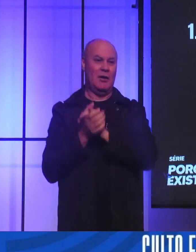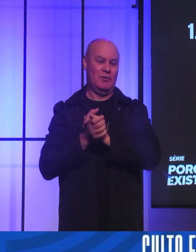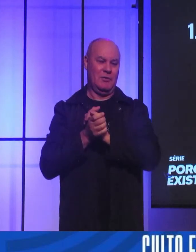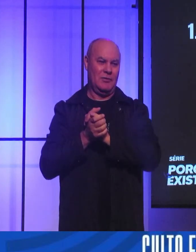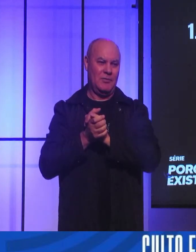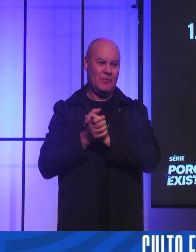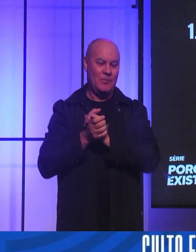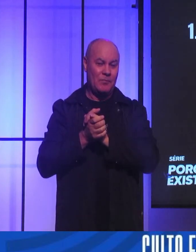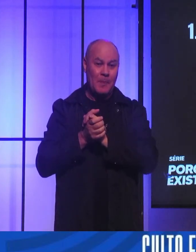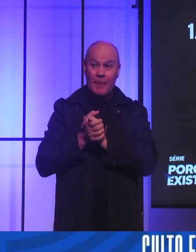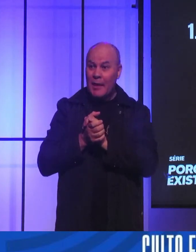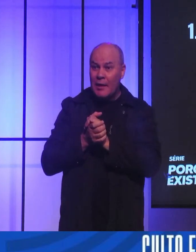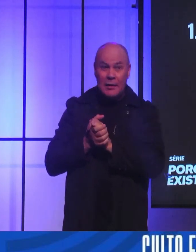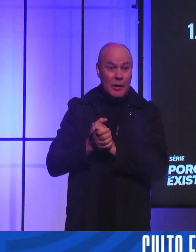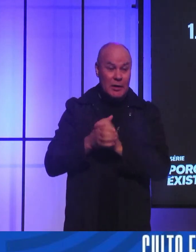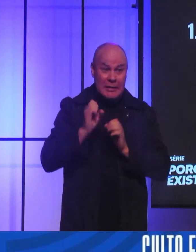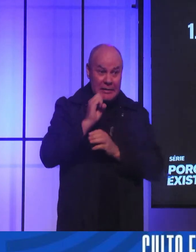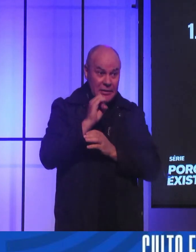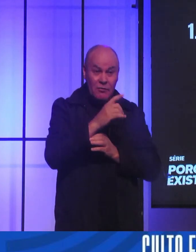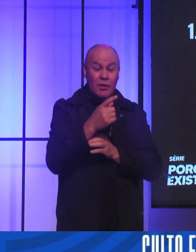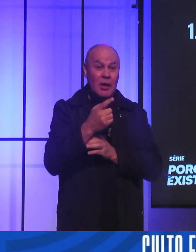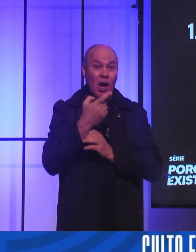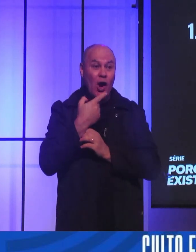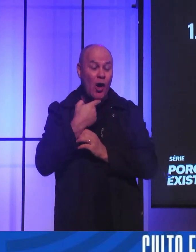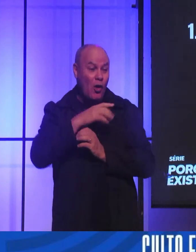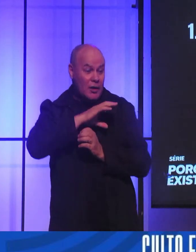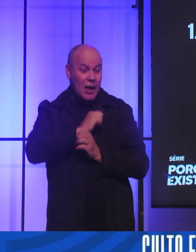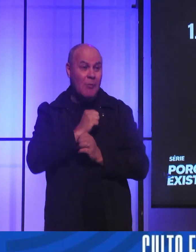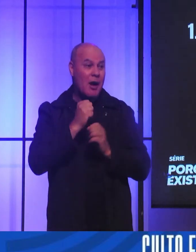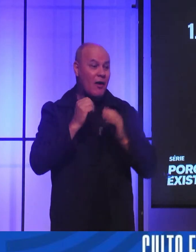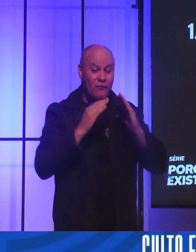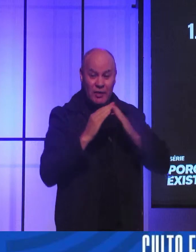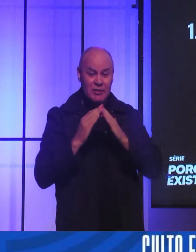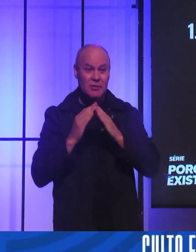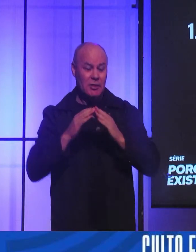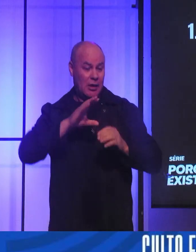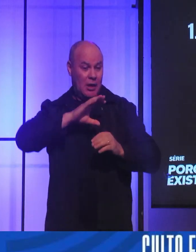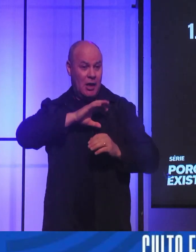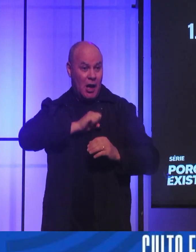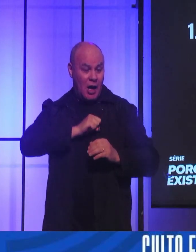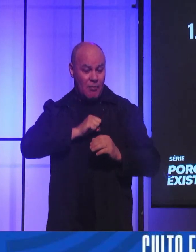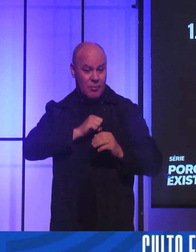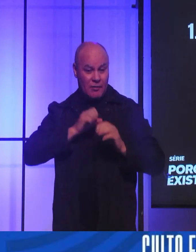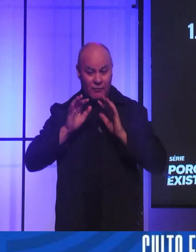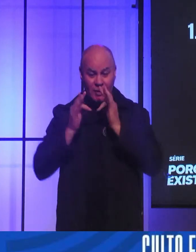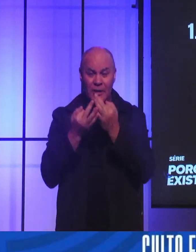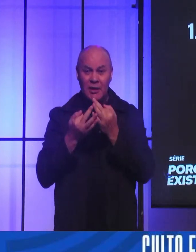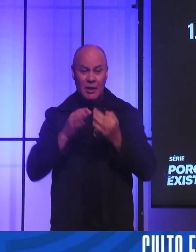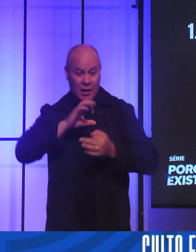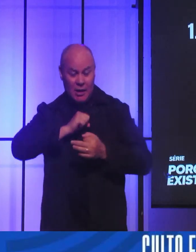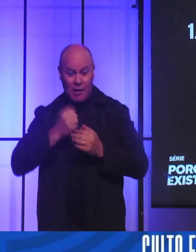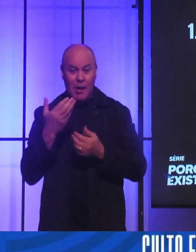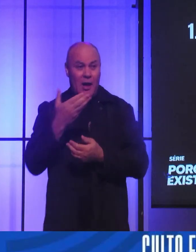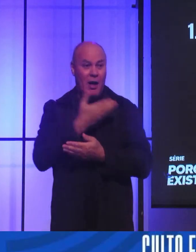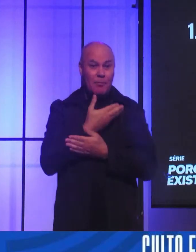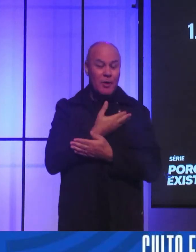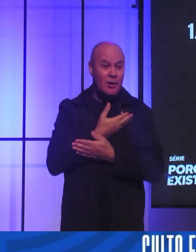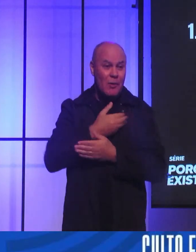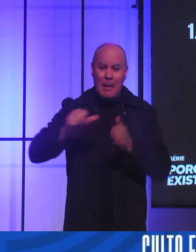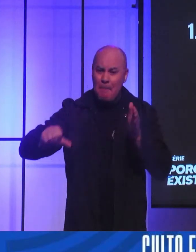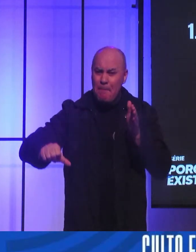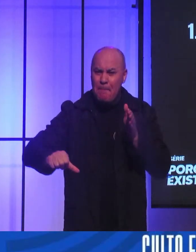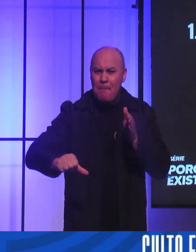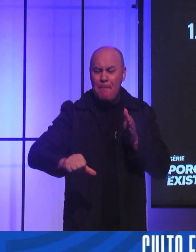um vizinho, por um amigo. É você falar a respeito de Jesus. É